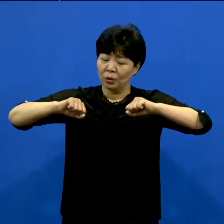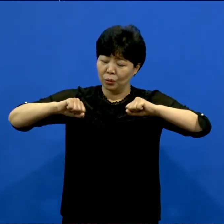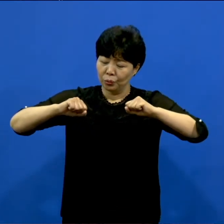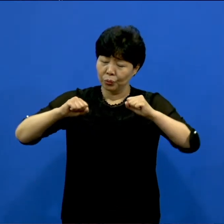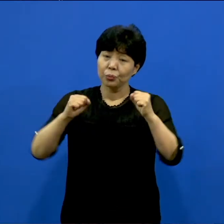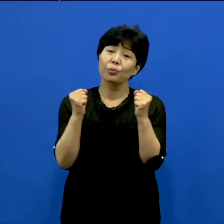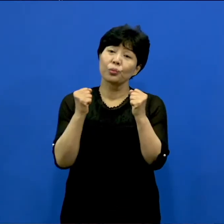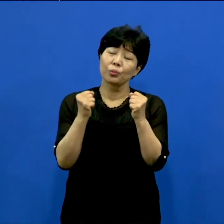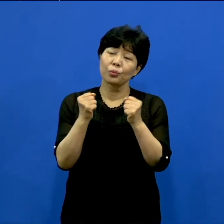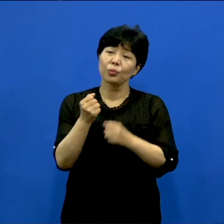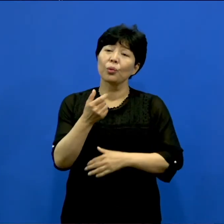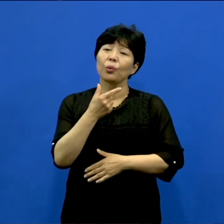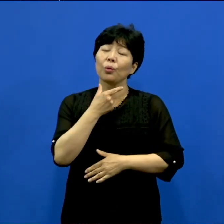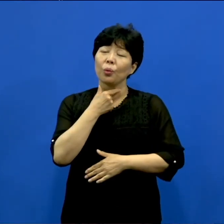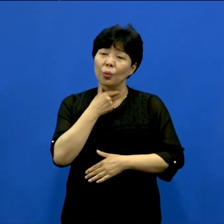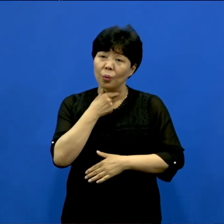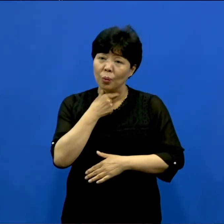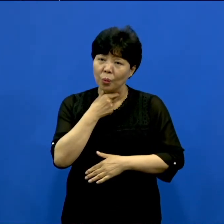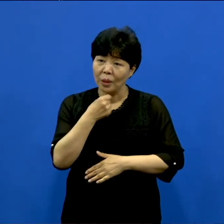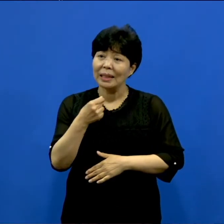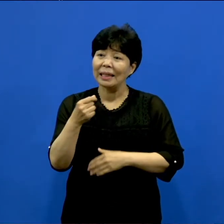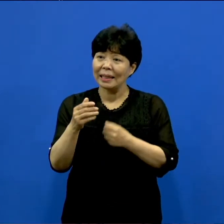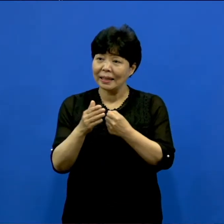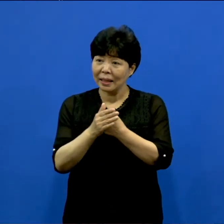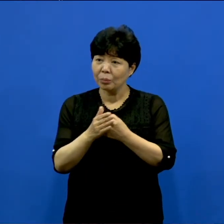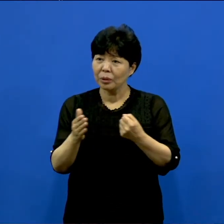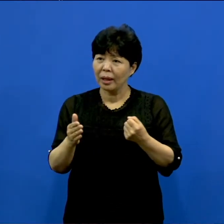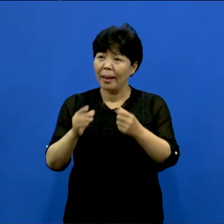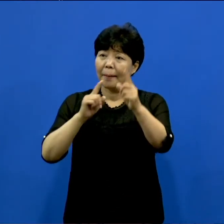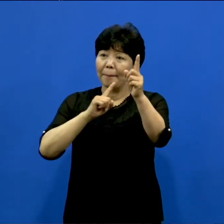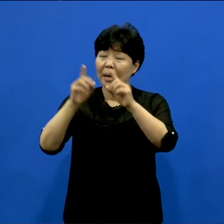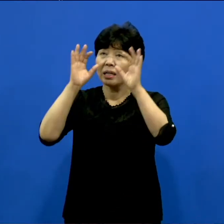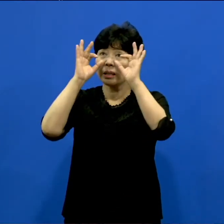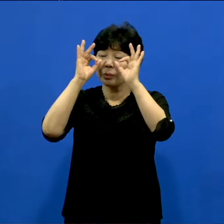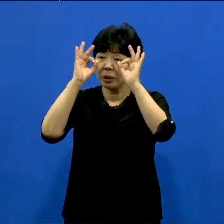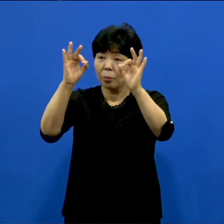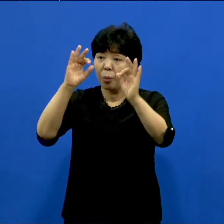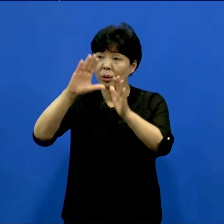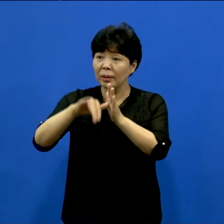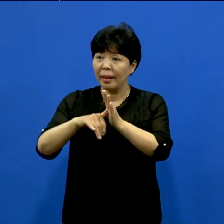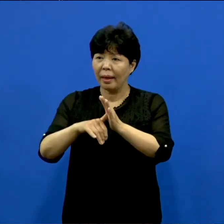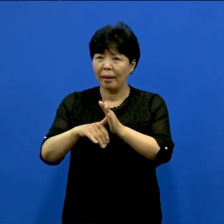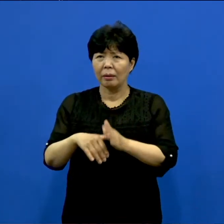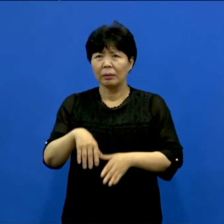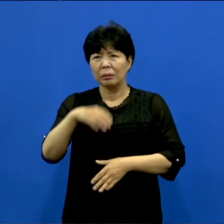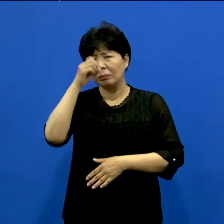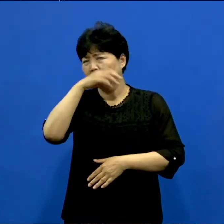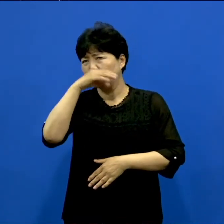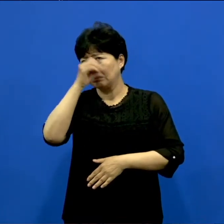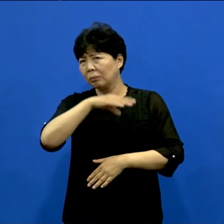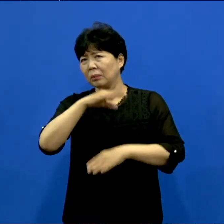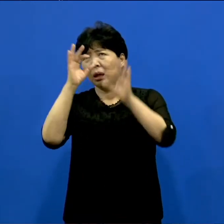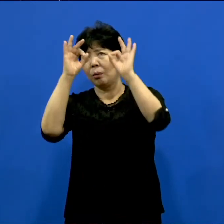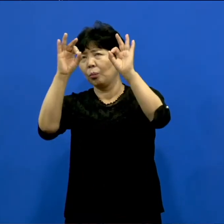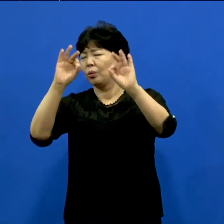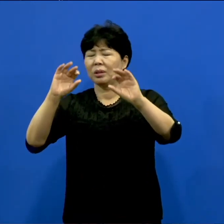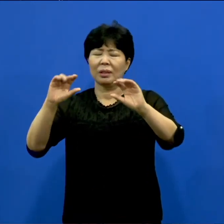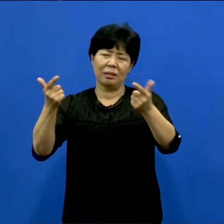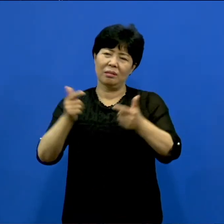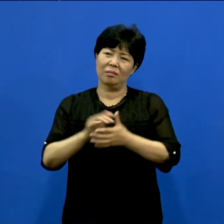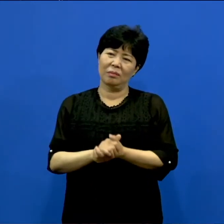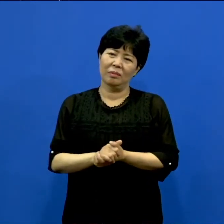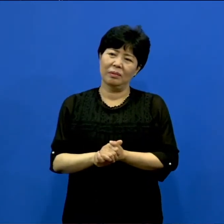순종하려고 말씀을 듣는 사람은 대충 들을 수가 없어요. 여러분, 순종이라는 게 어떤 것은 내 삶을